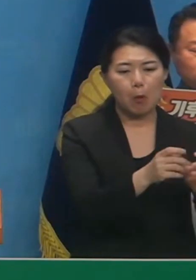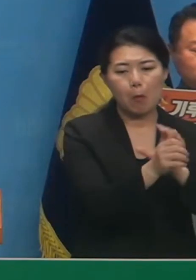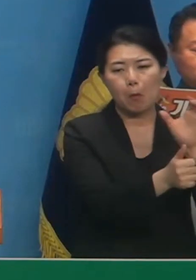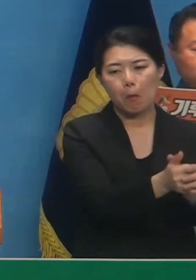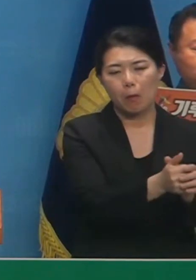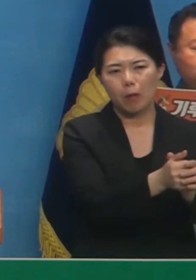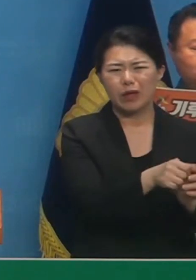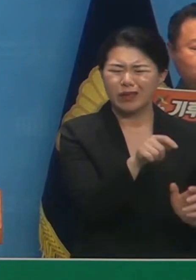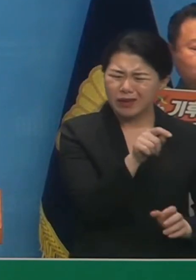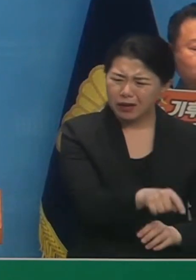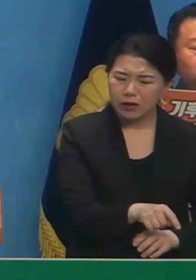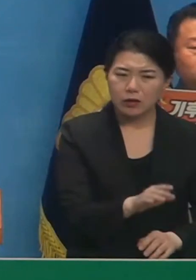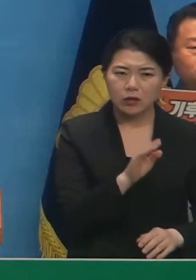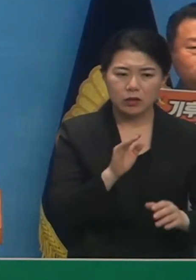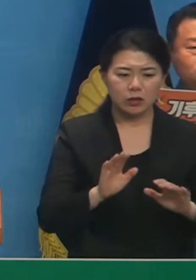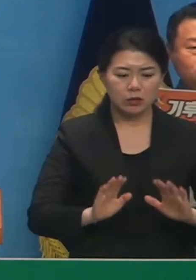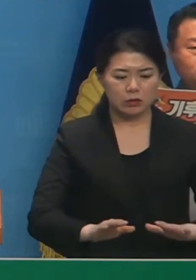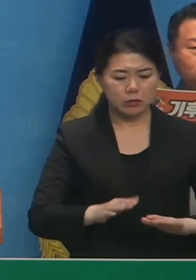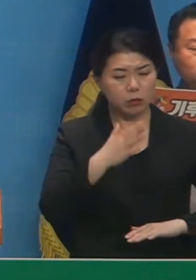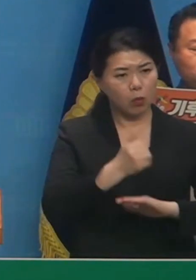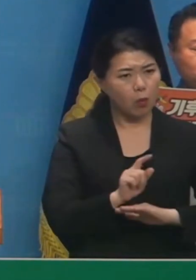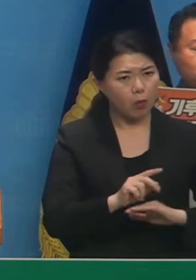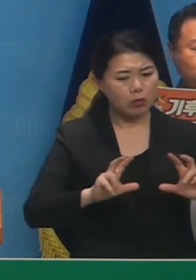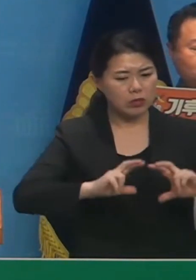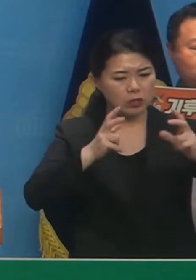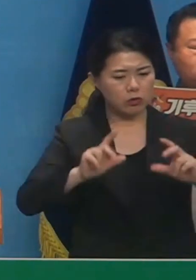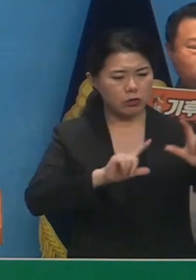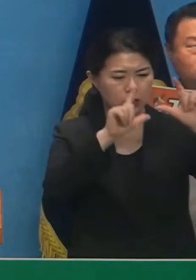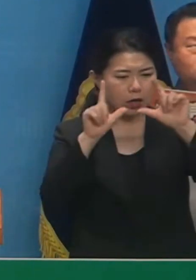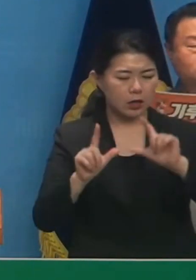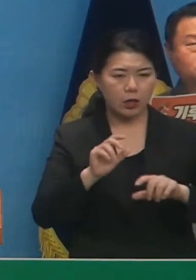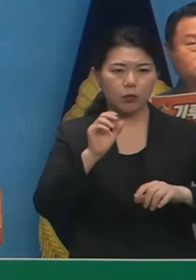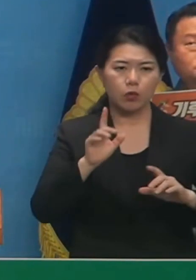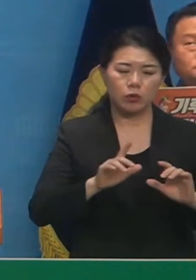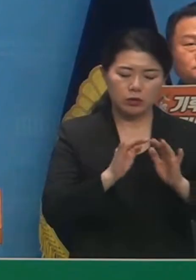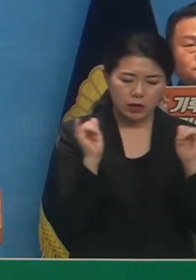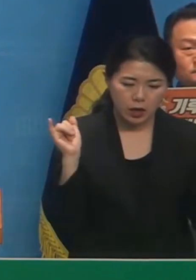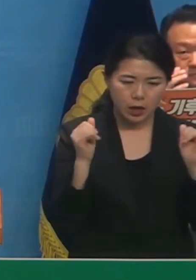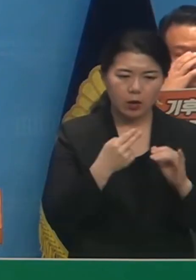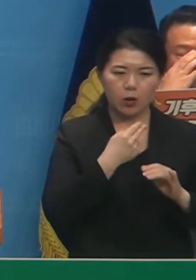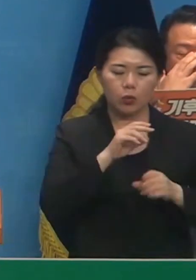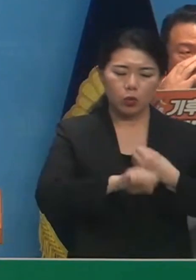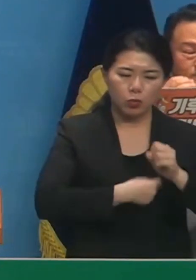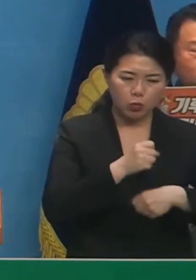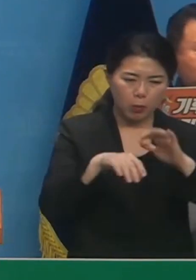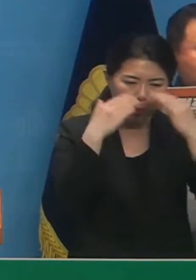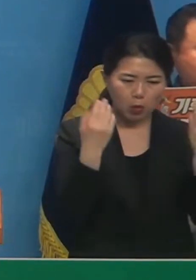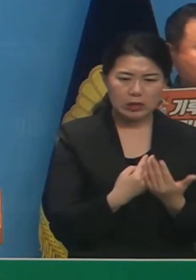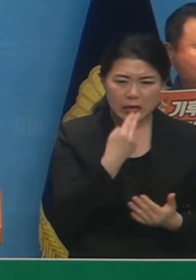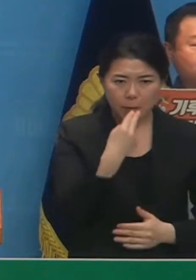확대는 결국 지구에 살아가는 모든 생명을 위협할 것입니다.